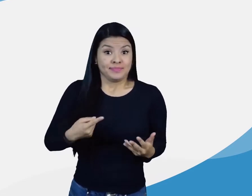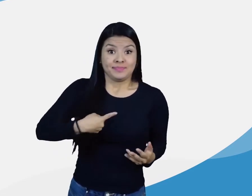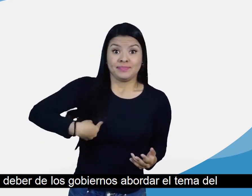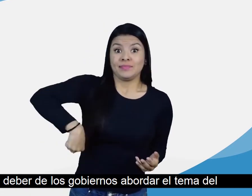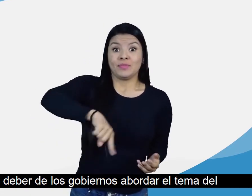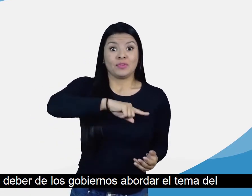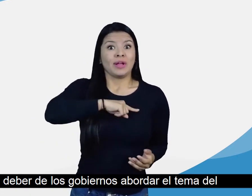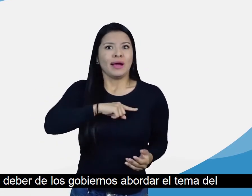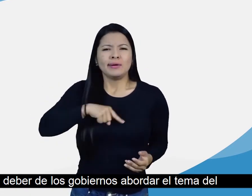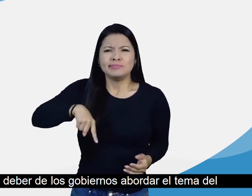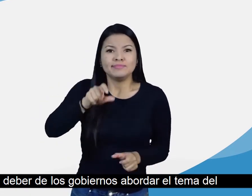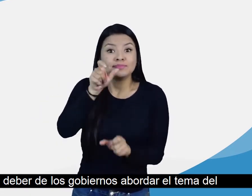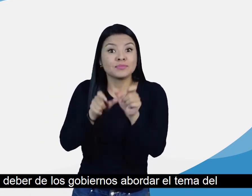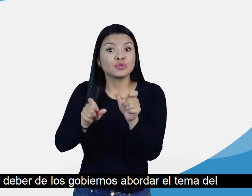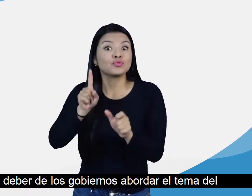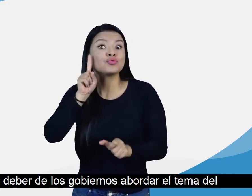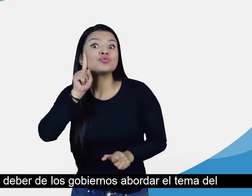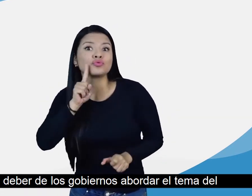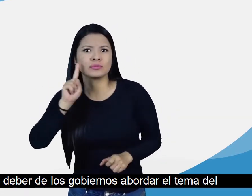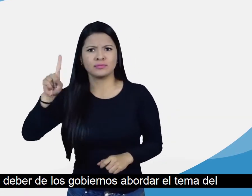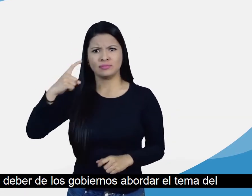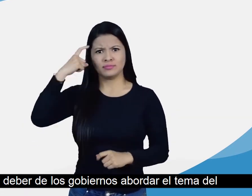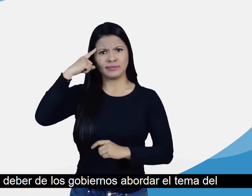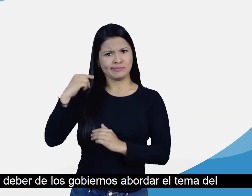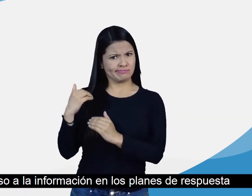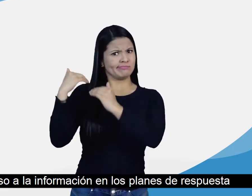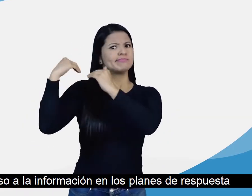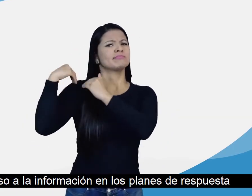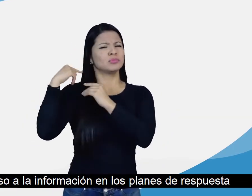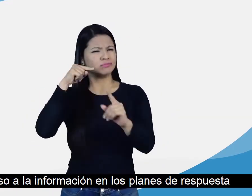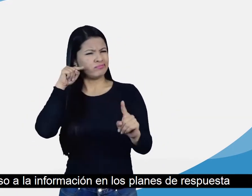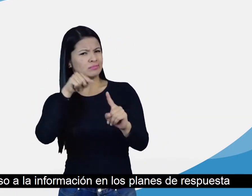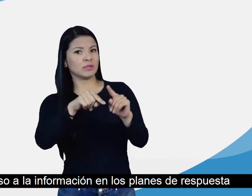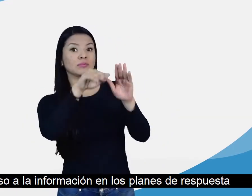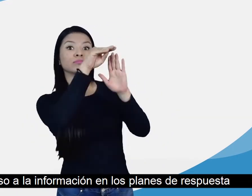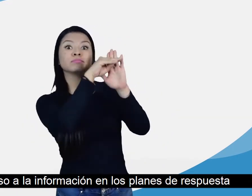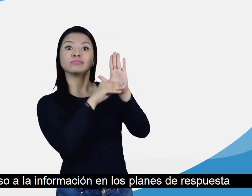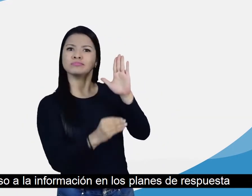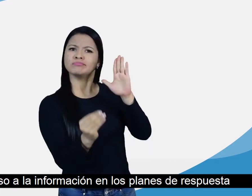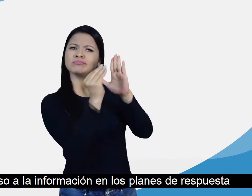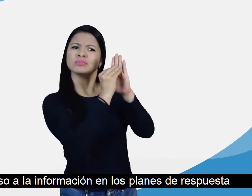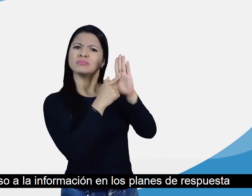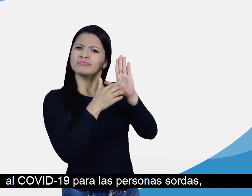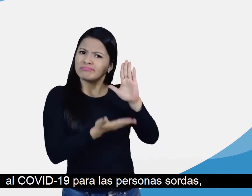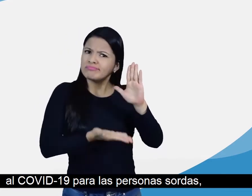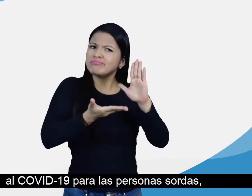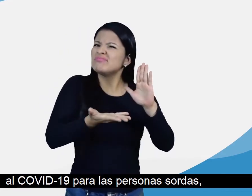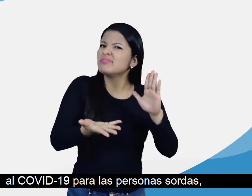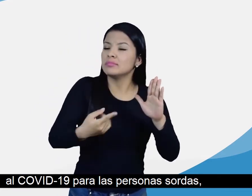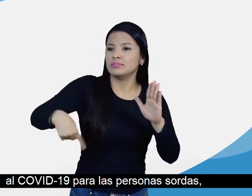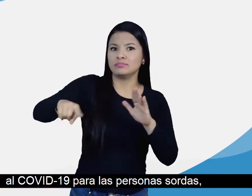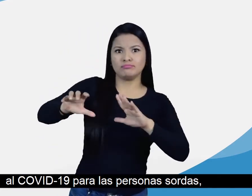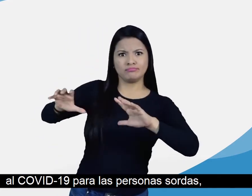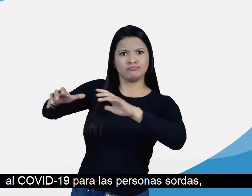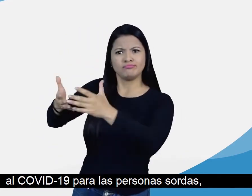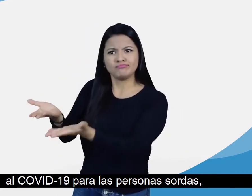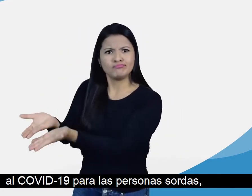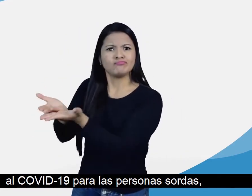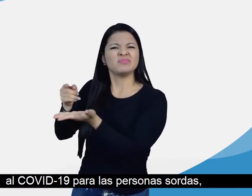Es deber de los gobiernos abordar el tema del acceso a la información en los planes de respuesta al COVID-19 para las personas